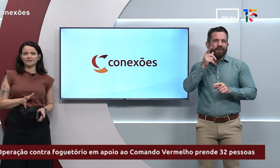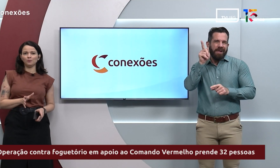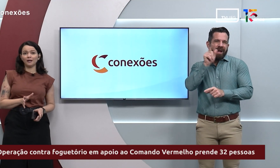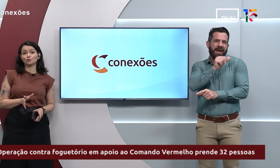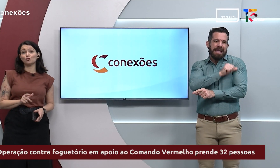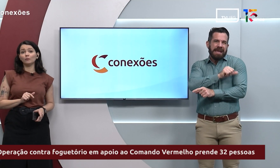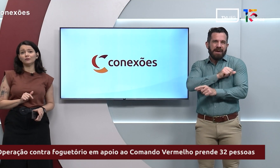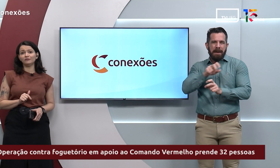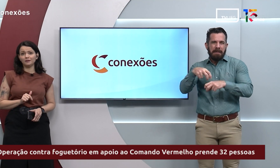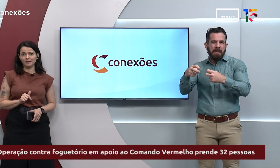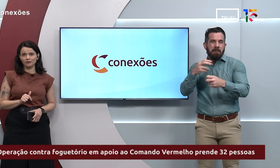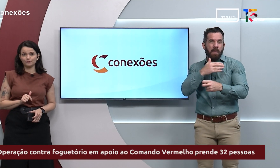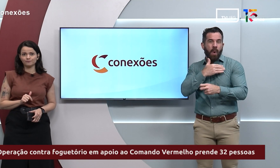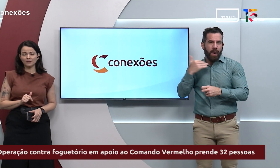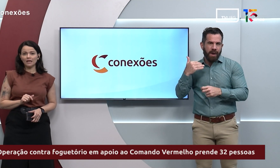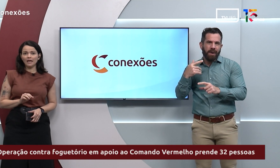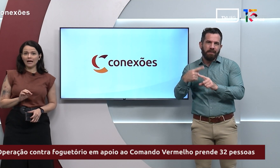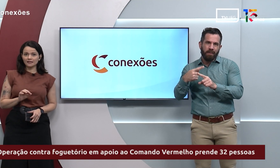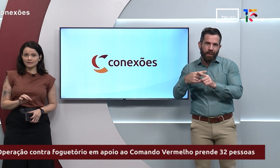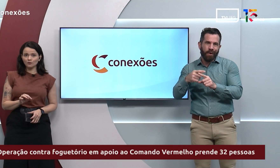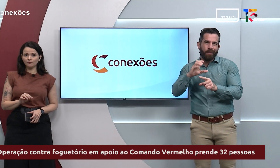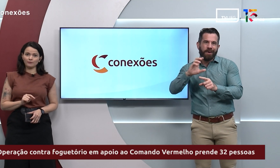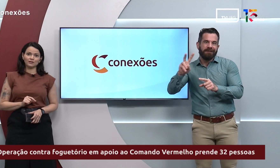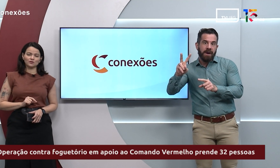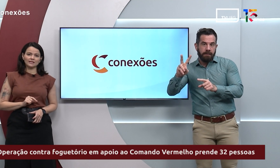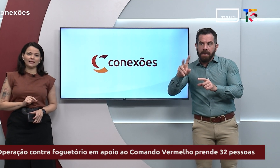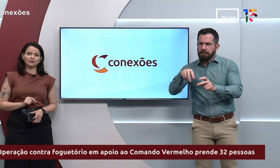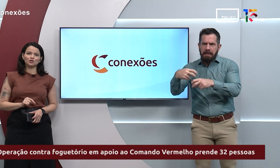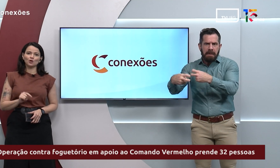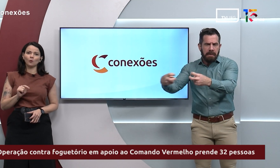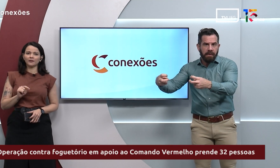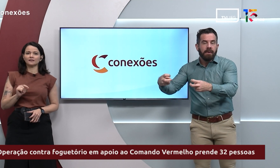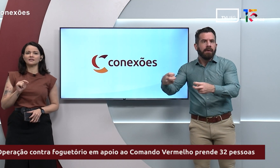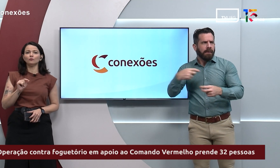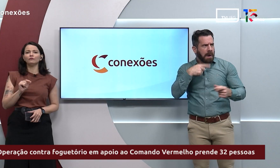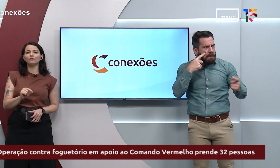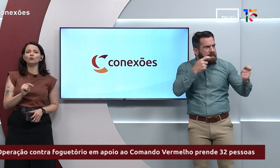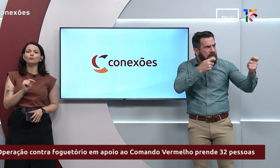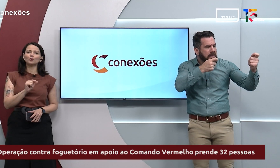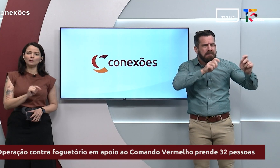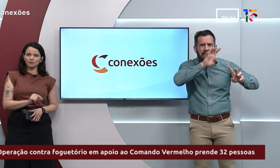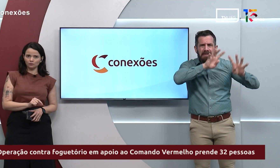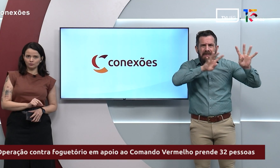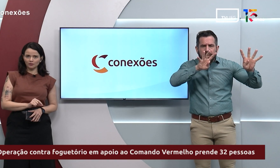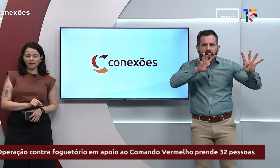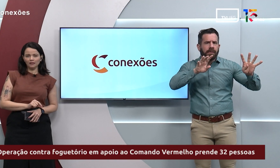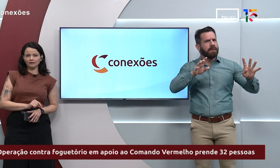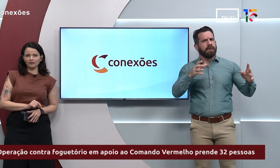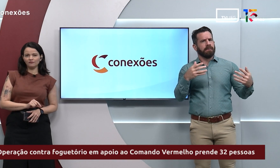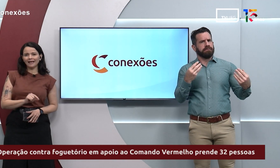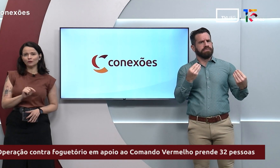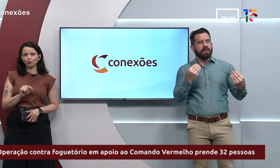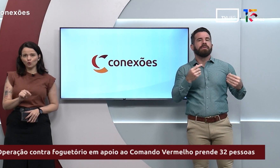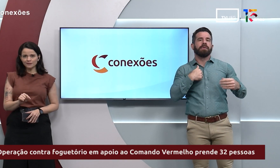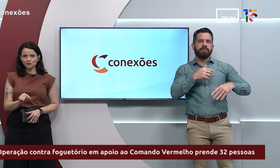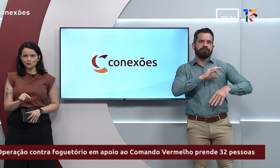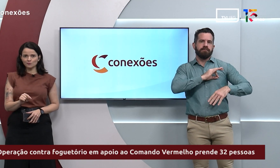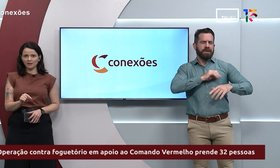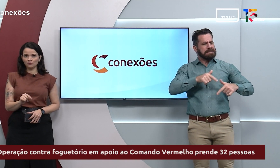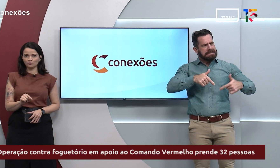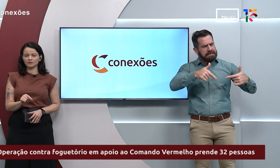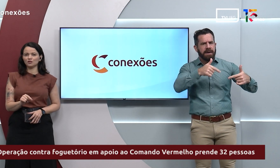né, que faziam parte do Comando Vermelho. A ação foi batizada de Operação Fogo Proibido e teve